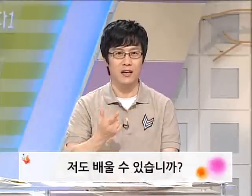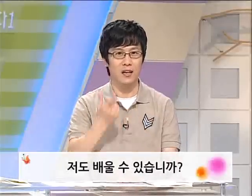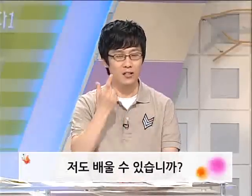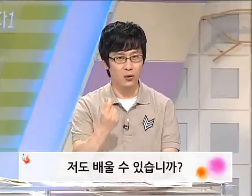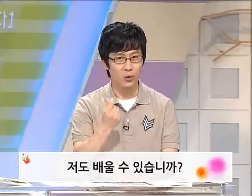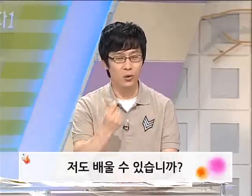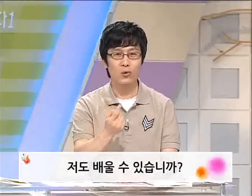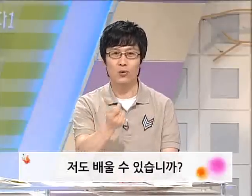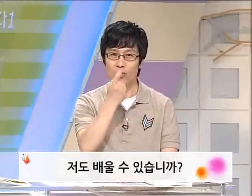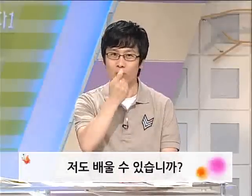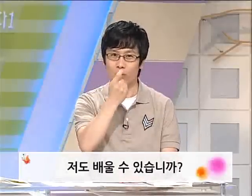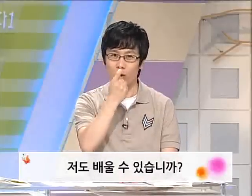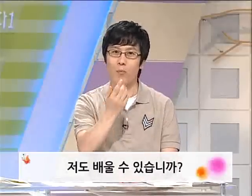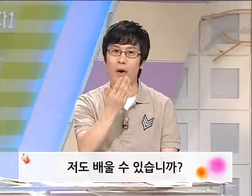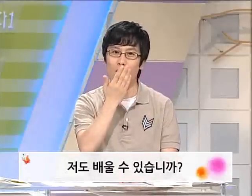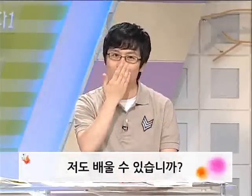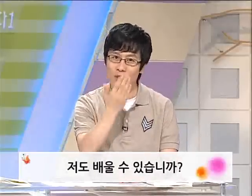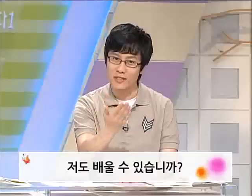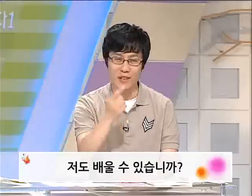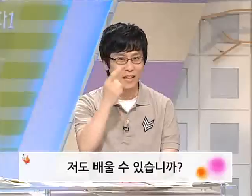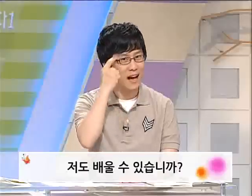저도 배울 수 있습니까?